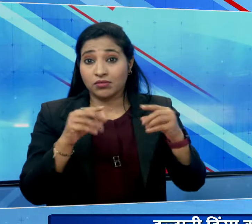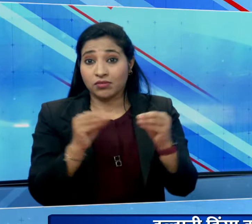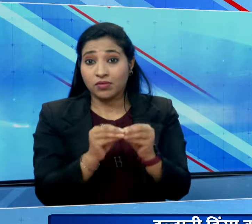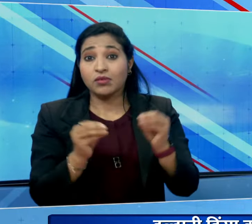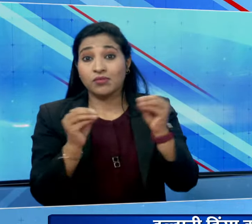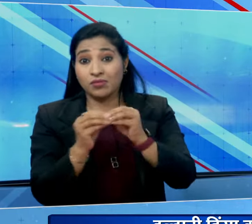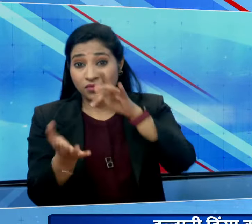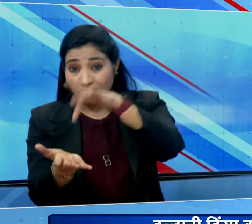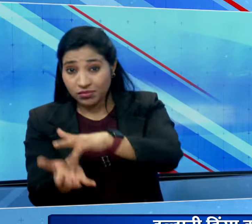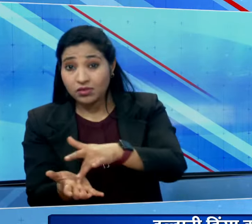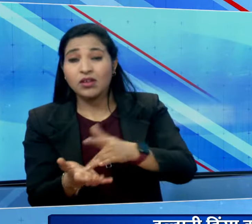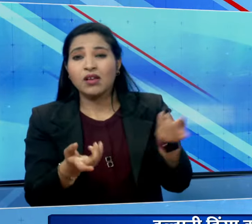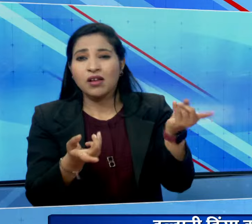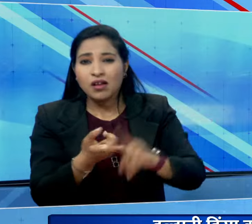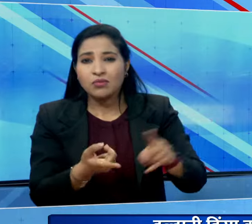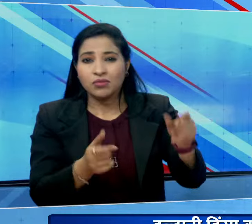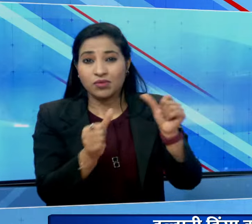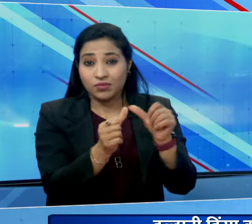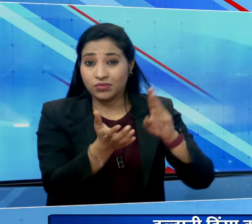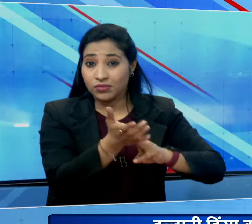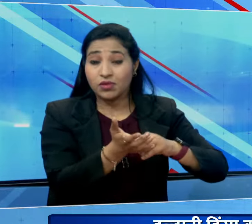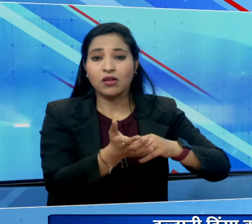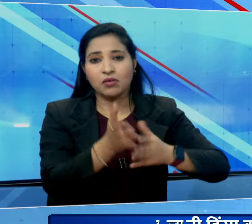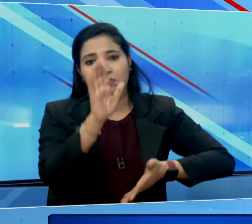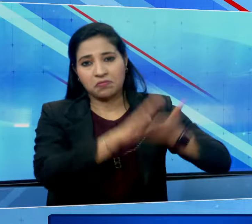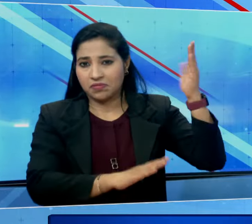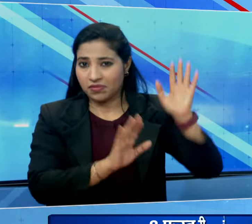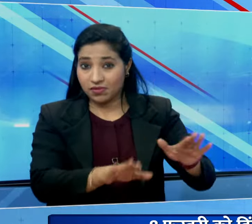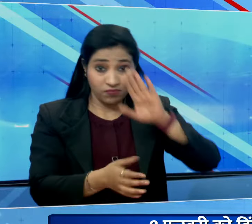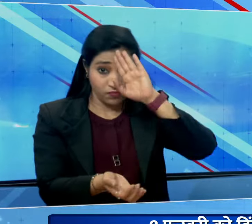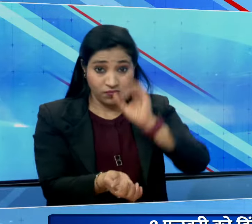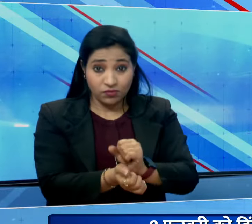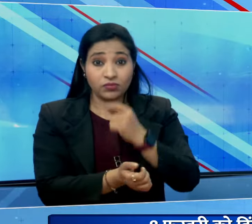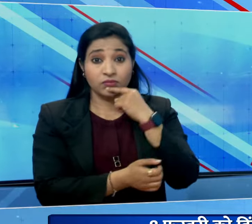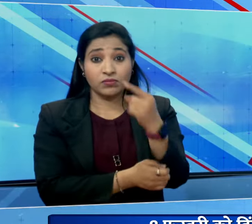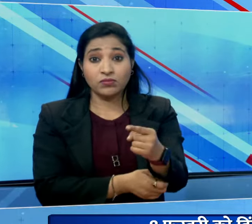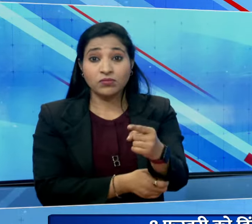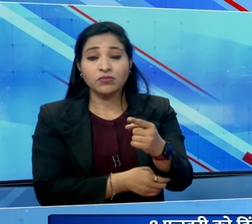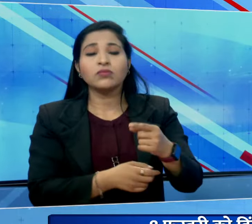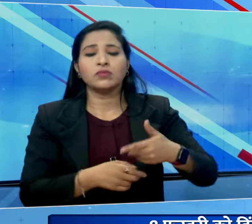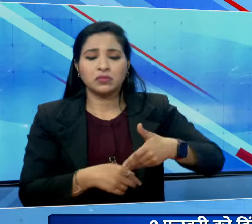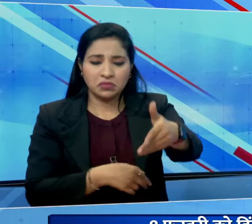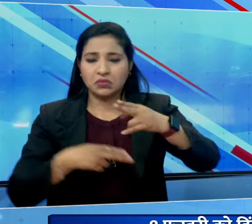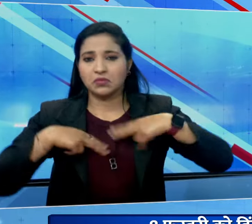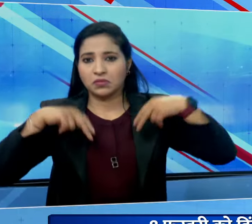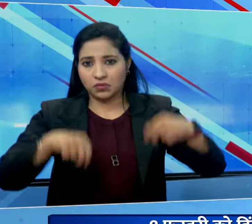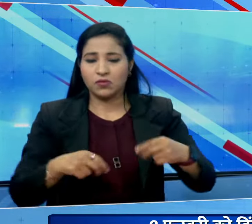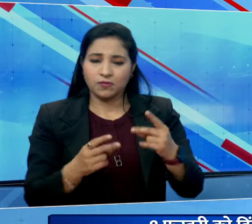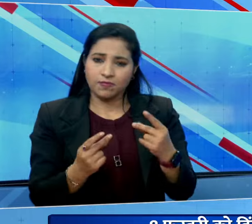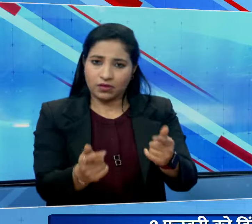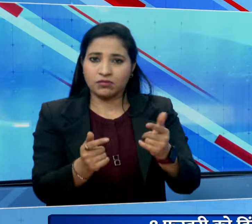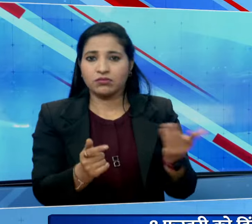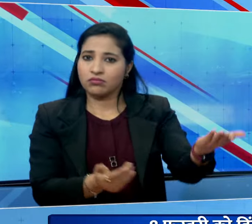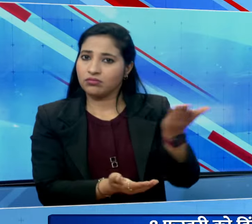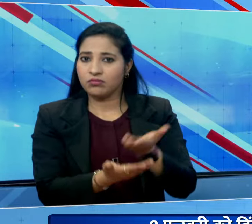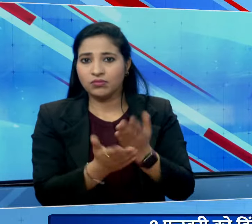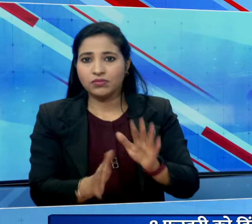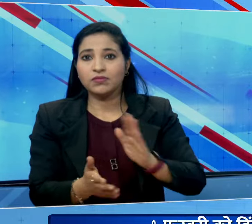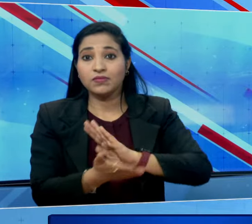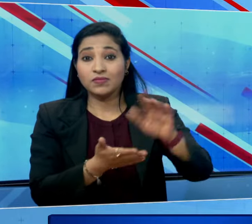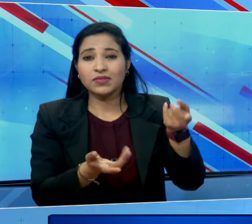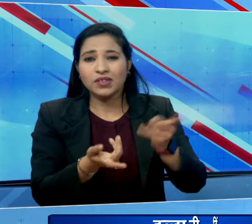हिंसा के बाद से अब्दुल मलिक फरार चल रहा था पुलिस ने कहा कि इसे जल्द ही अदालत में पेश किया जाएगा हलवानी